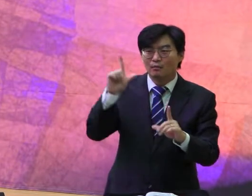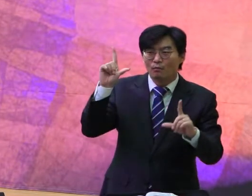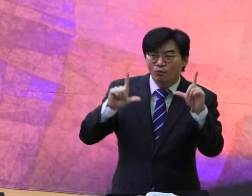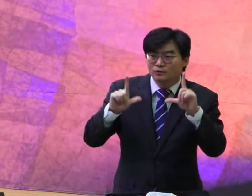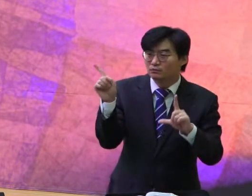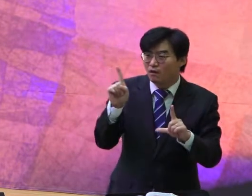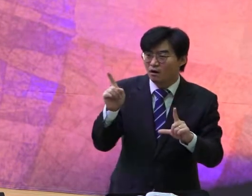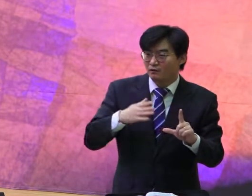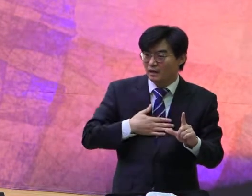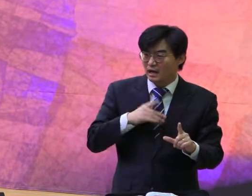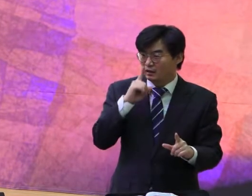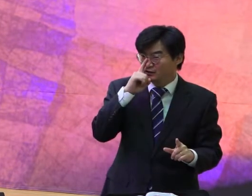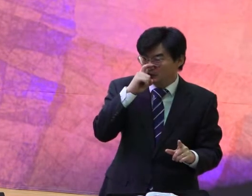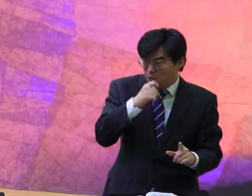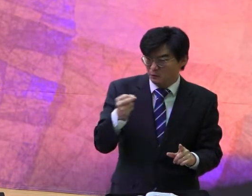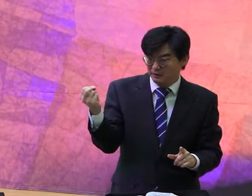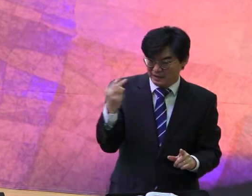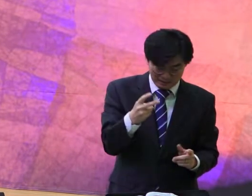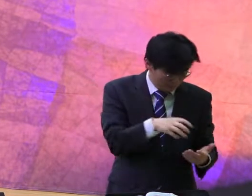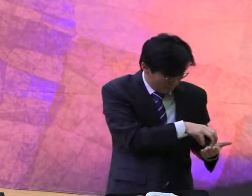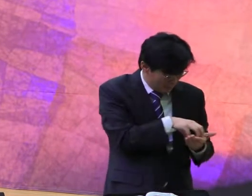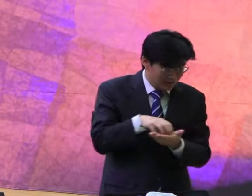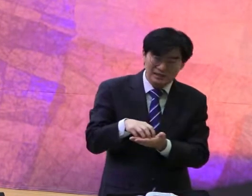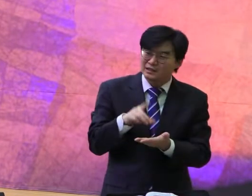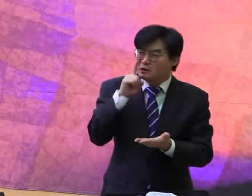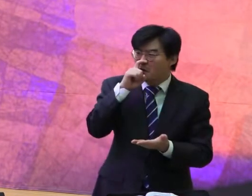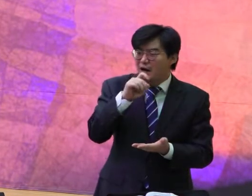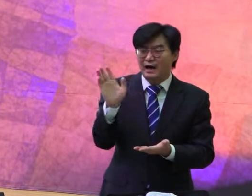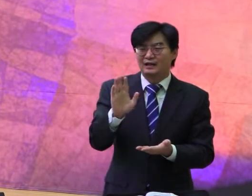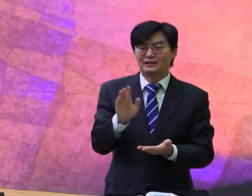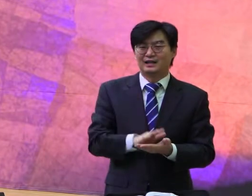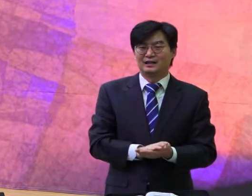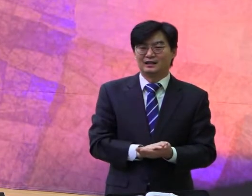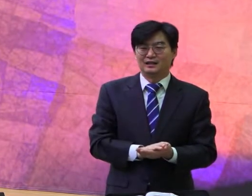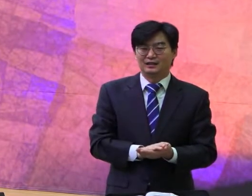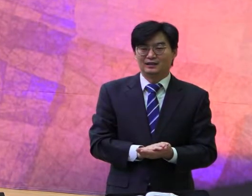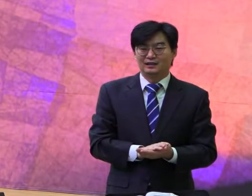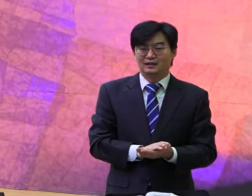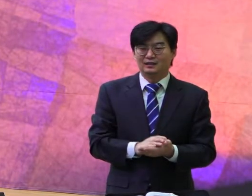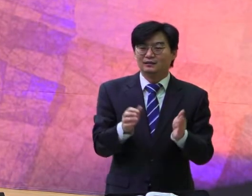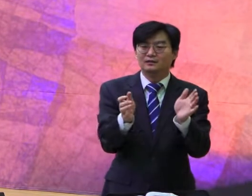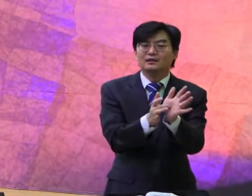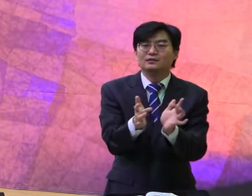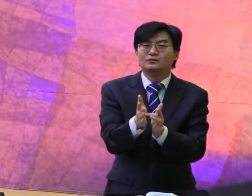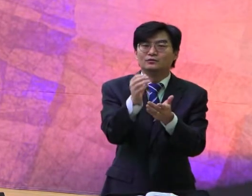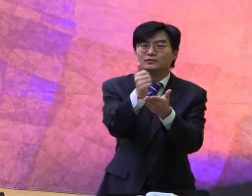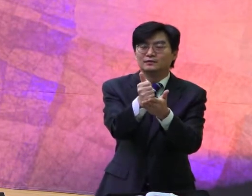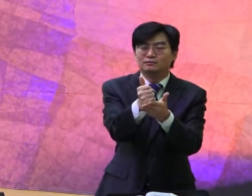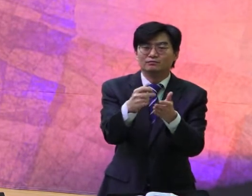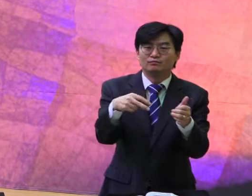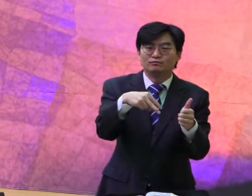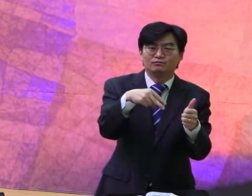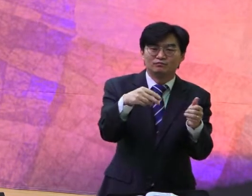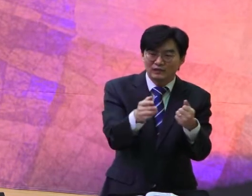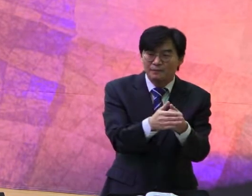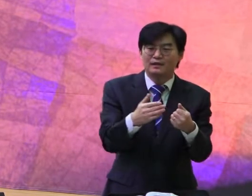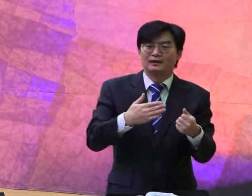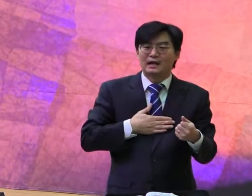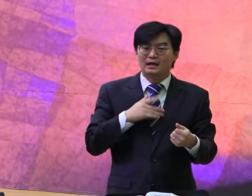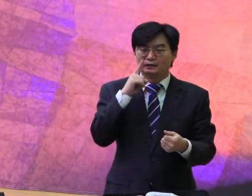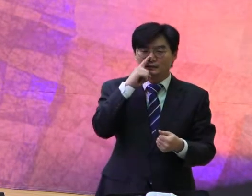깨달아야 하고 그리고 그때 주님 앞에 또 엎드려서 여러분의 모습이 자꾸 새로운 모습으로 예수님을 닮아 가야 하는